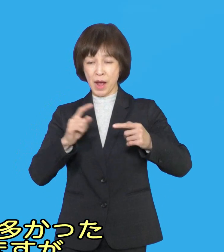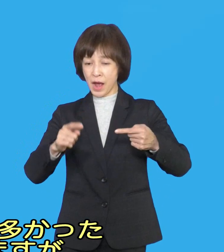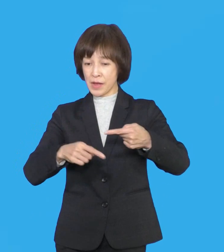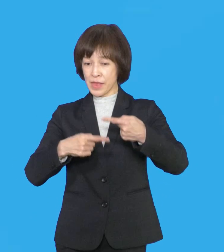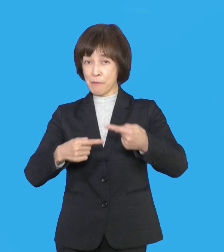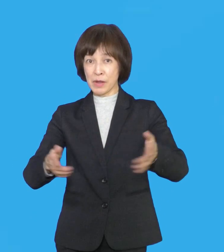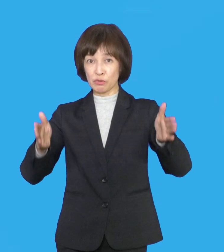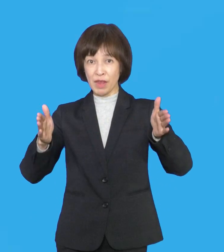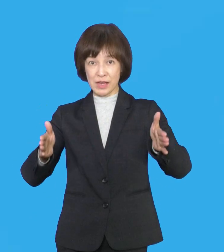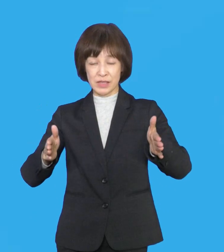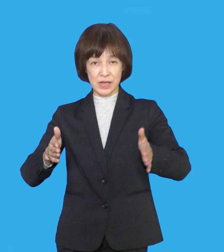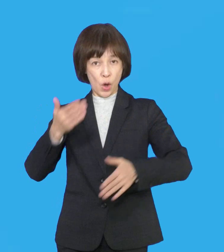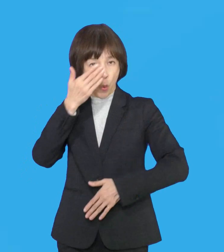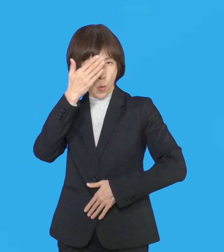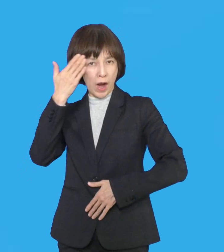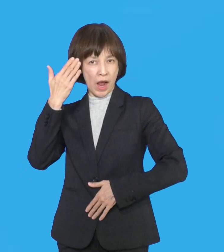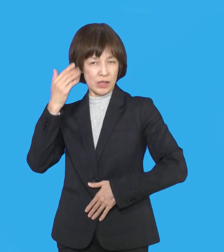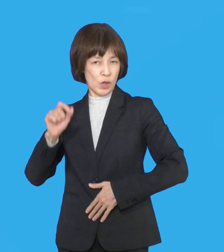ますが、